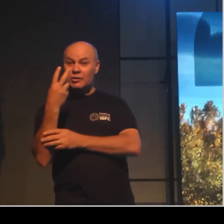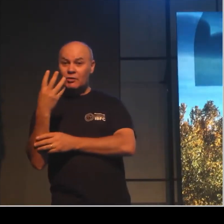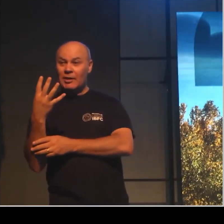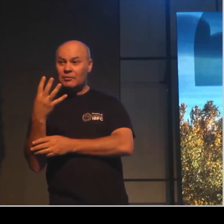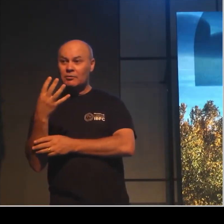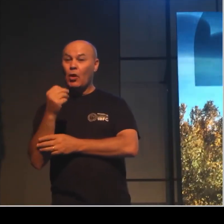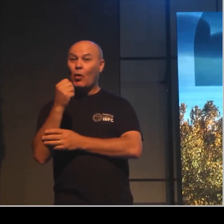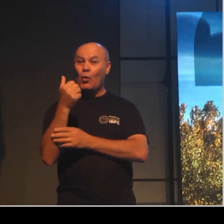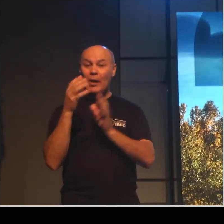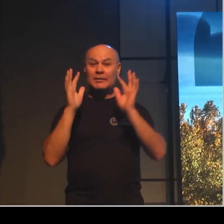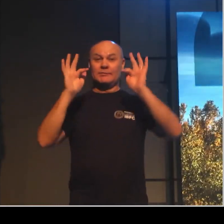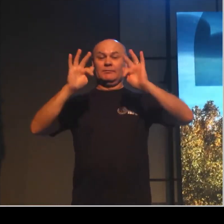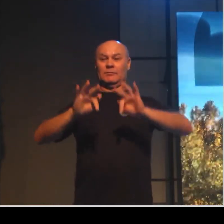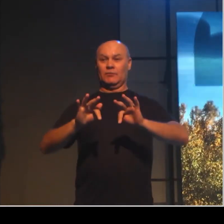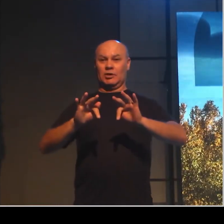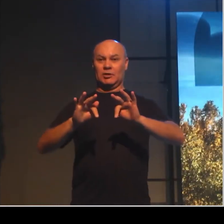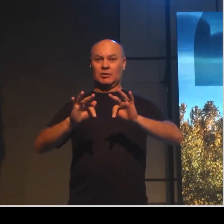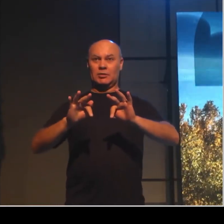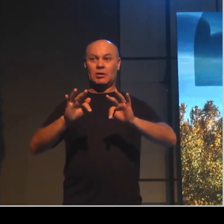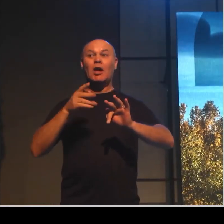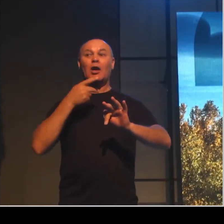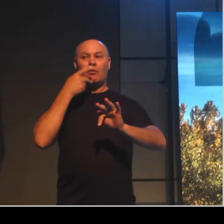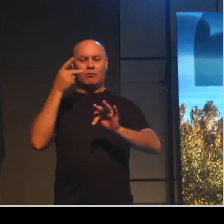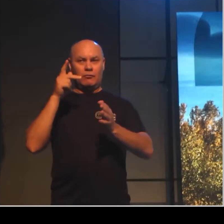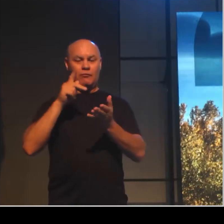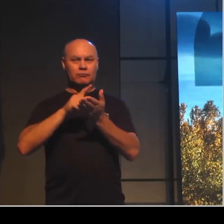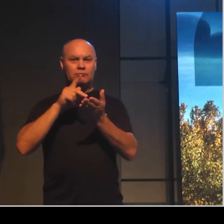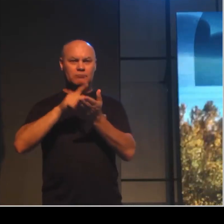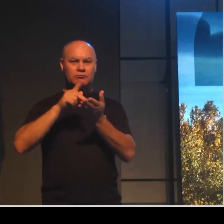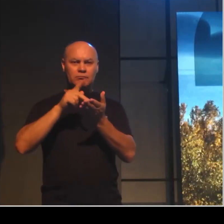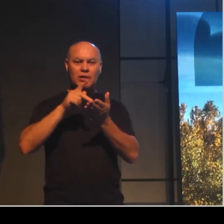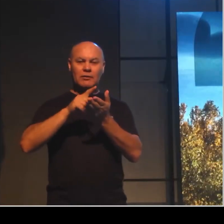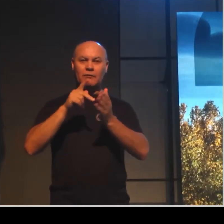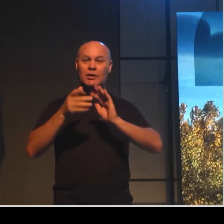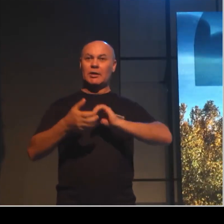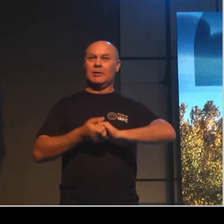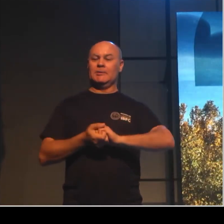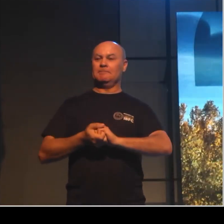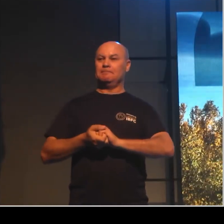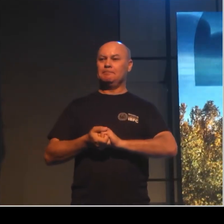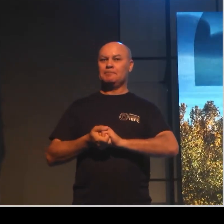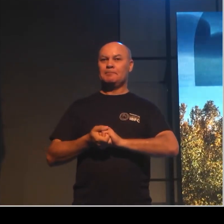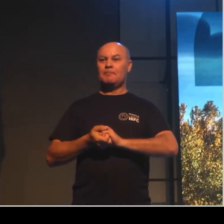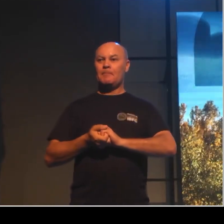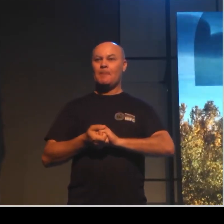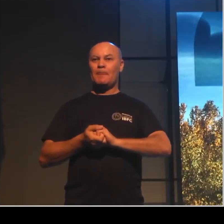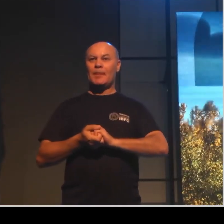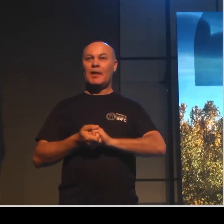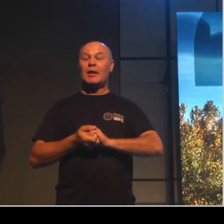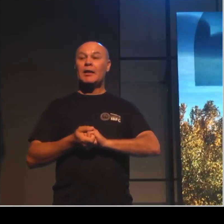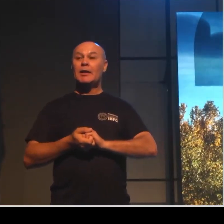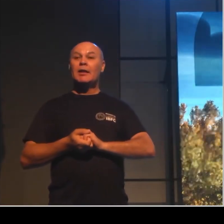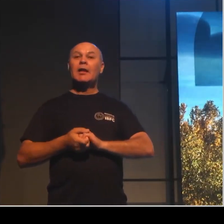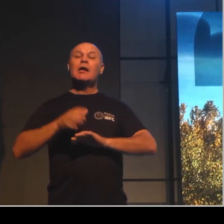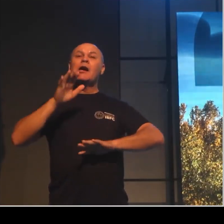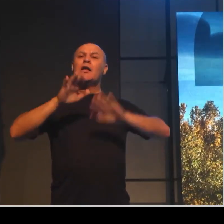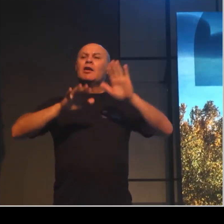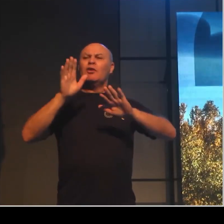sendo bem honesto, essa ideia de você, de tempos em tempos, encerrar o